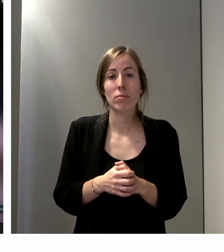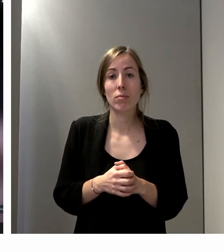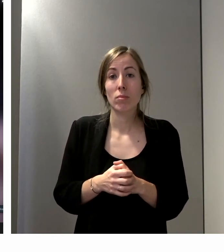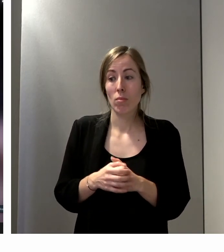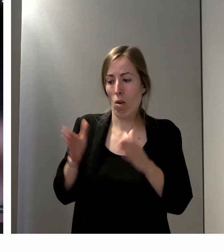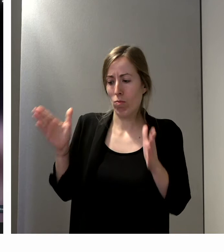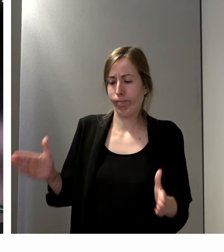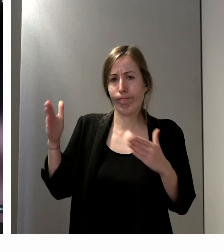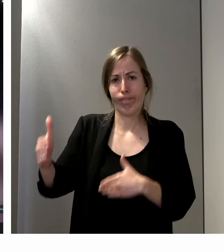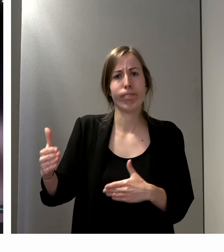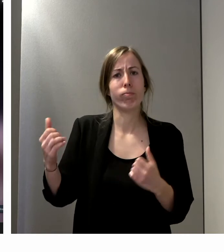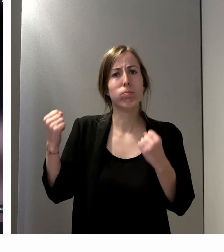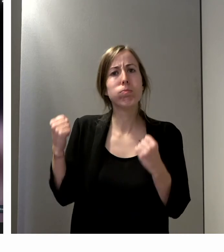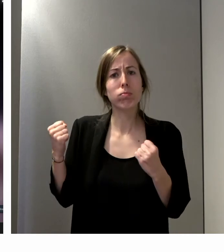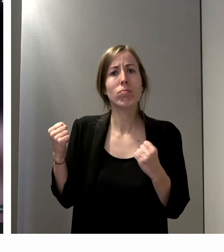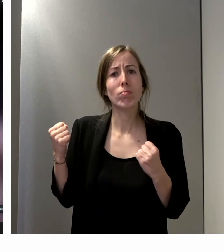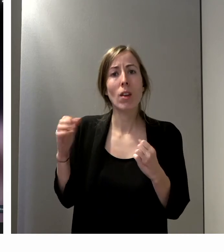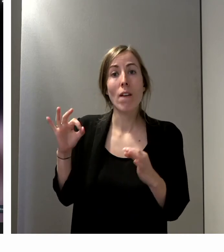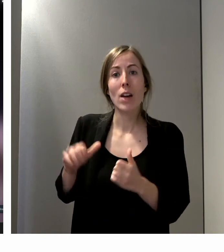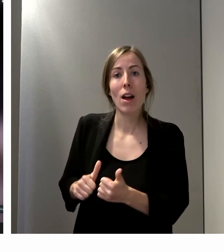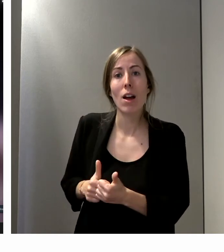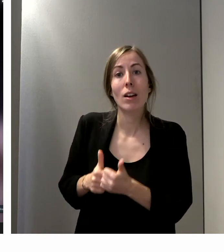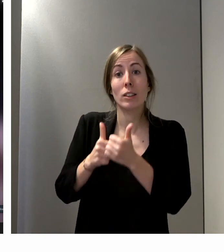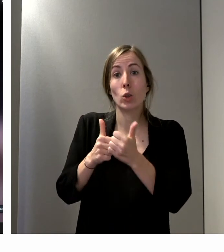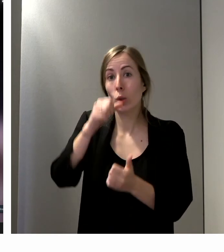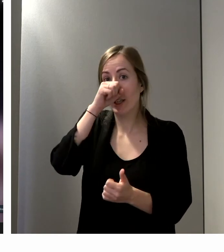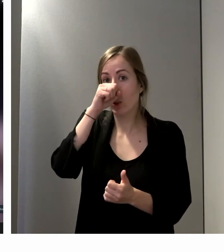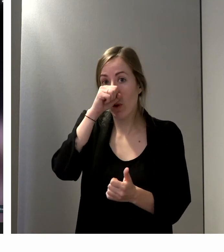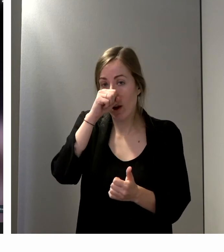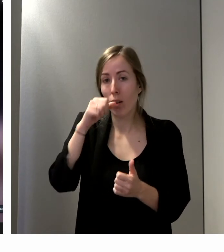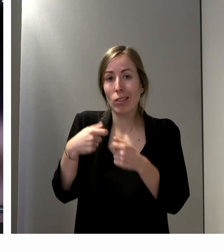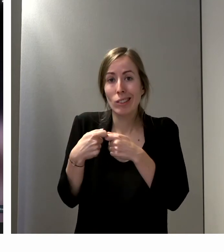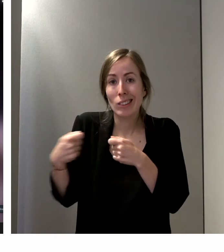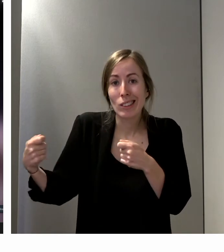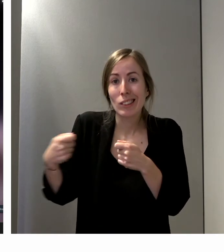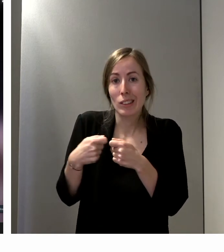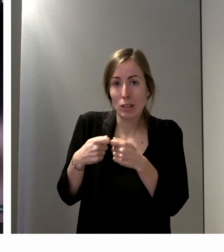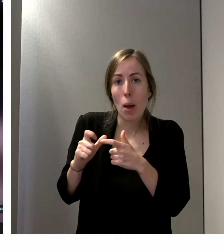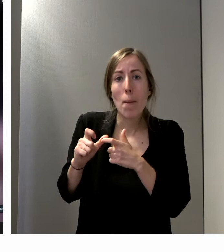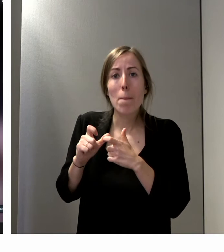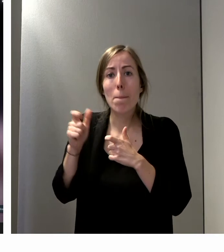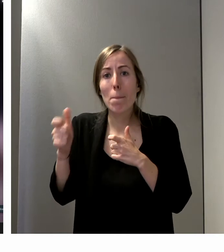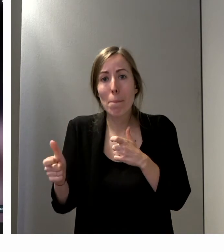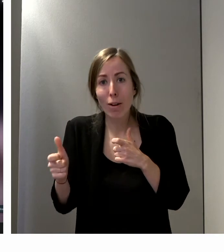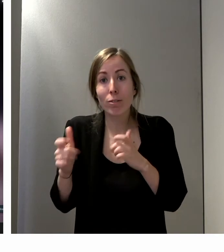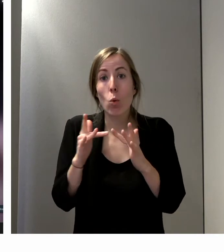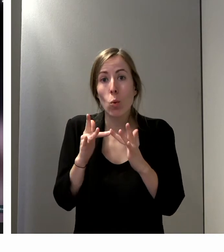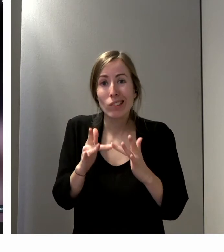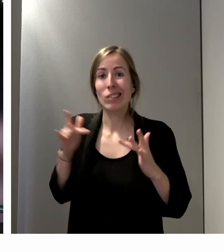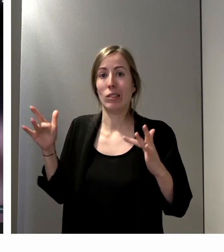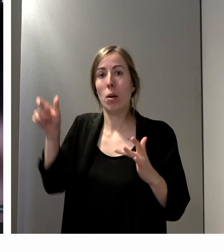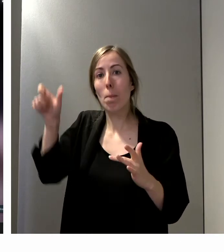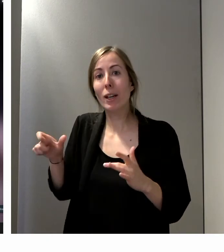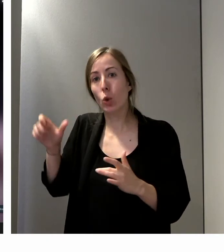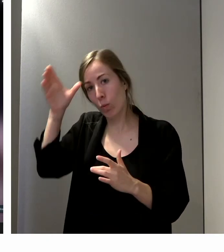c'est très cadré. L'assistance sexuelle a lieu pendant un certain temps, puis après, il n'y a plus de contact entre